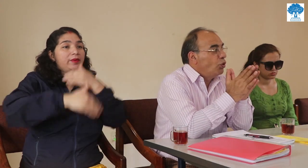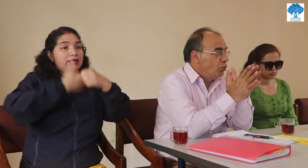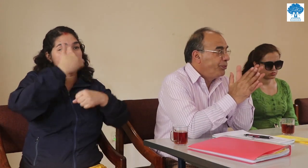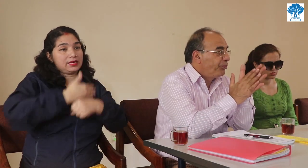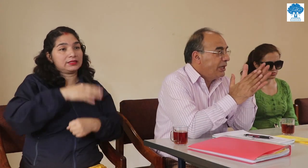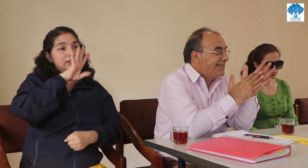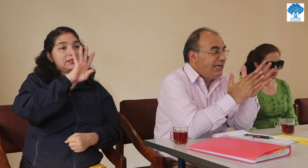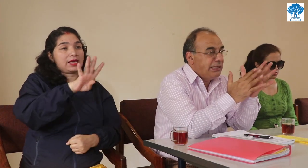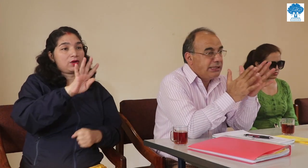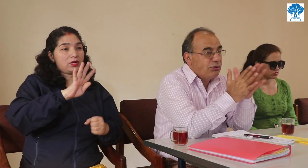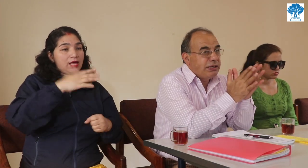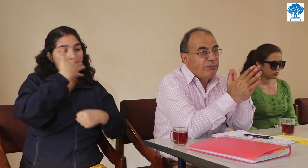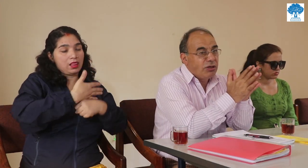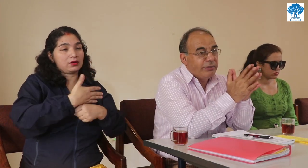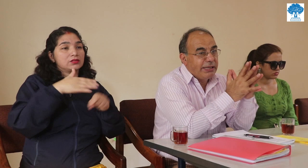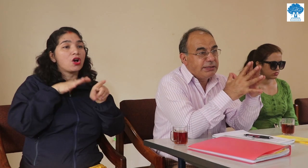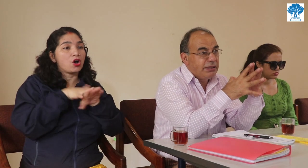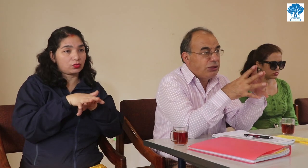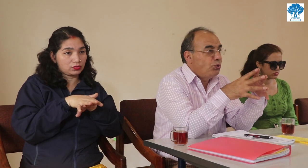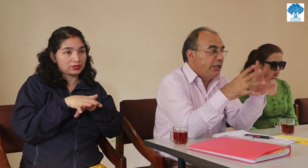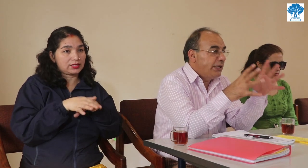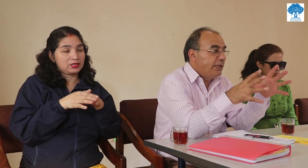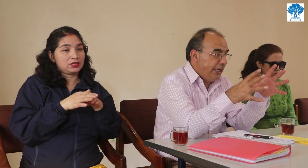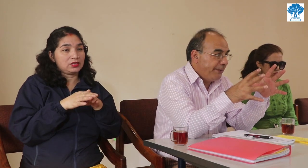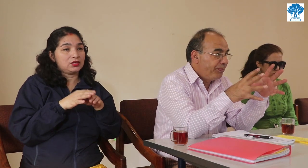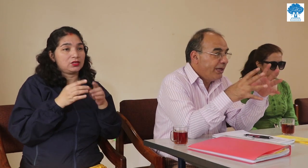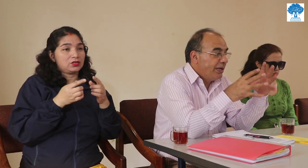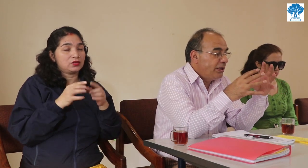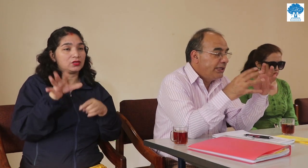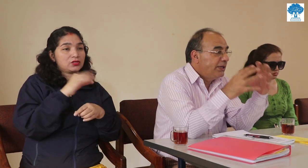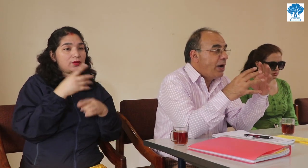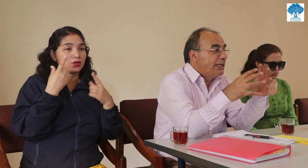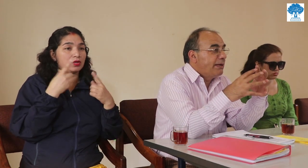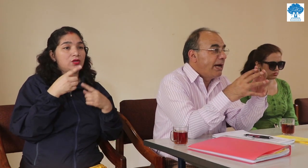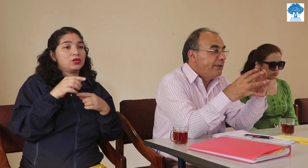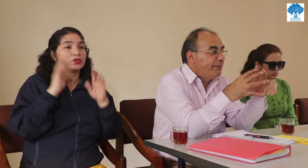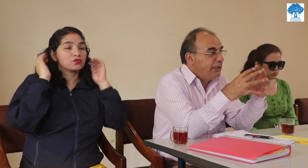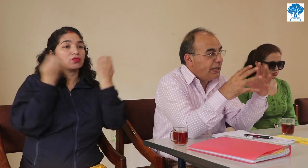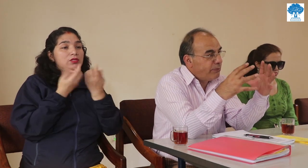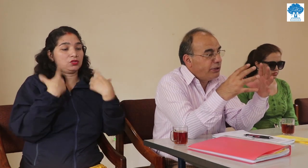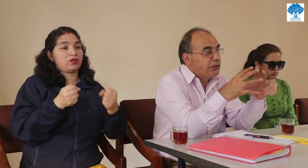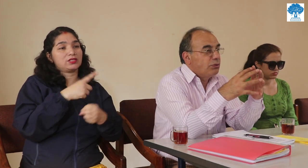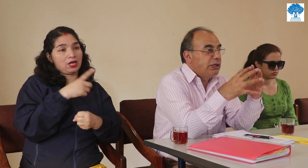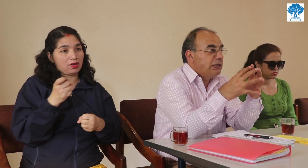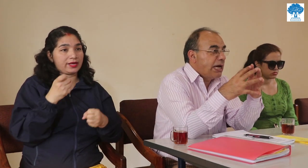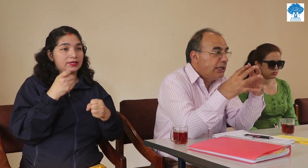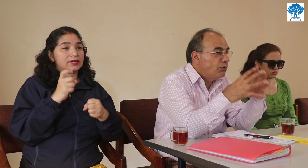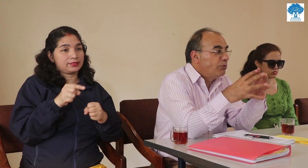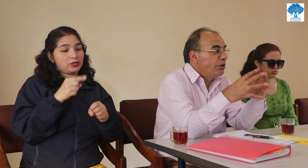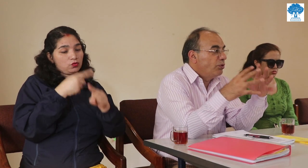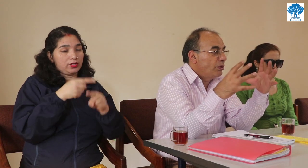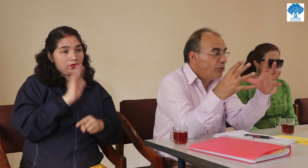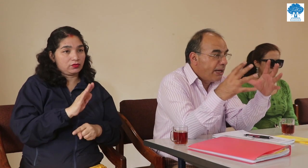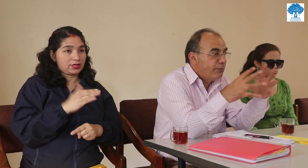4 गोलहरू चाहिँ सेक्सुअल एन्ड रिप्रोडक्टिभ हेल्थसँग एसोसिएटेड थिए. र त्यसैको आधारमा हामीले पनि हाम्रो देशको चाहिँ